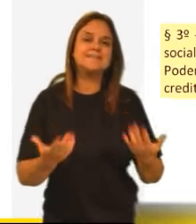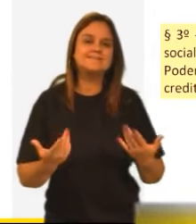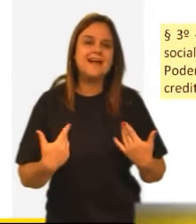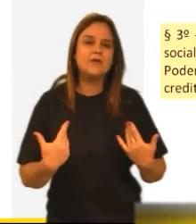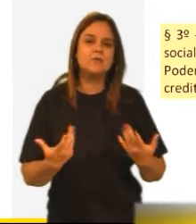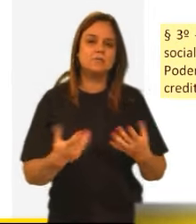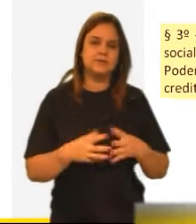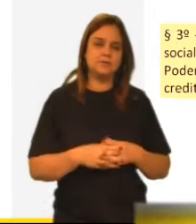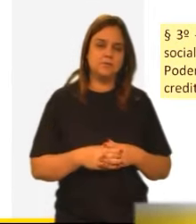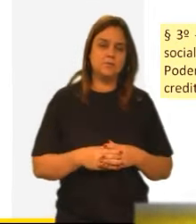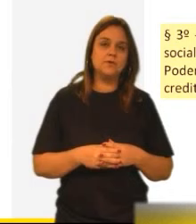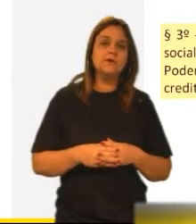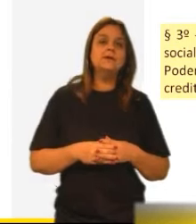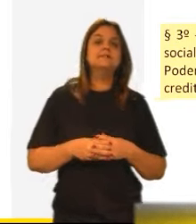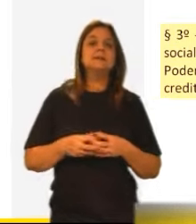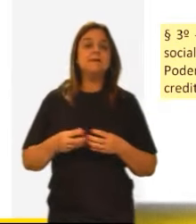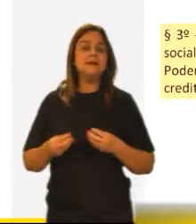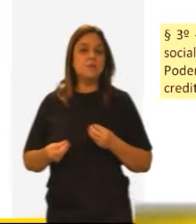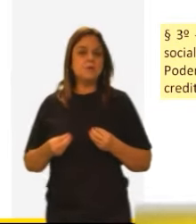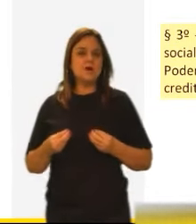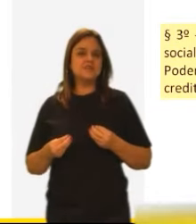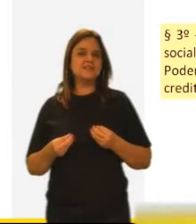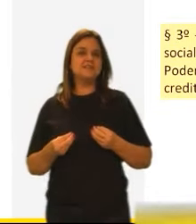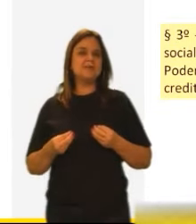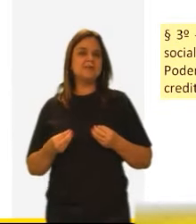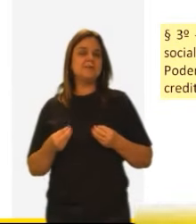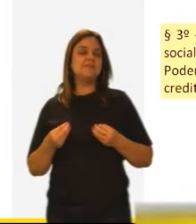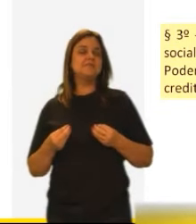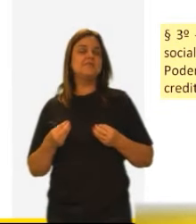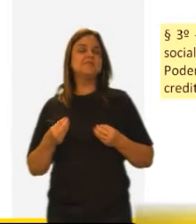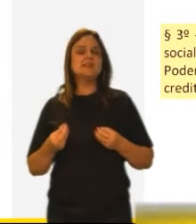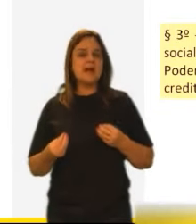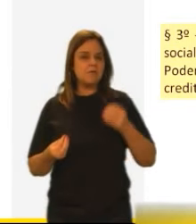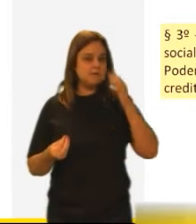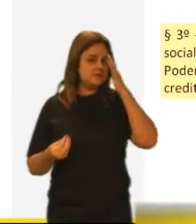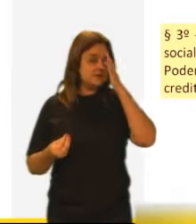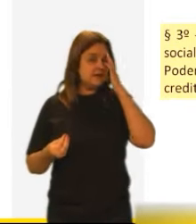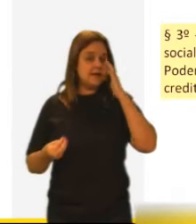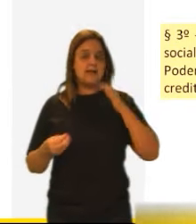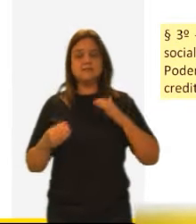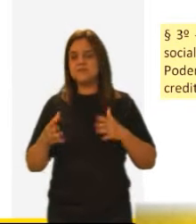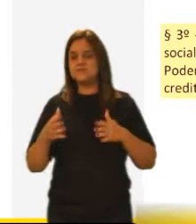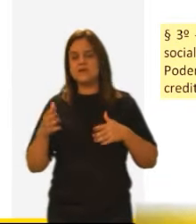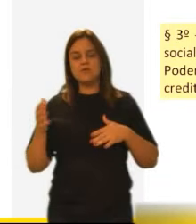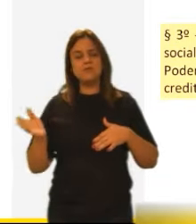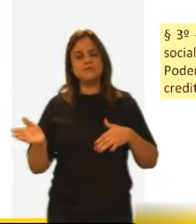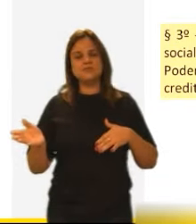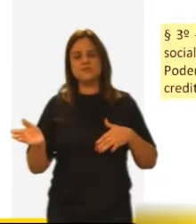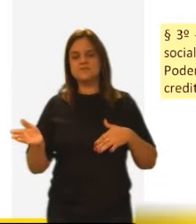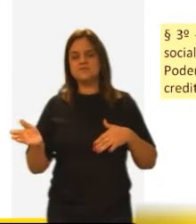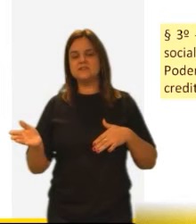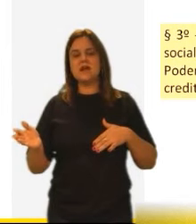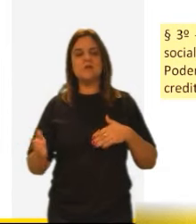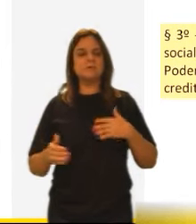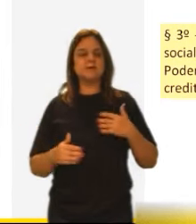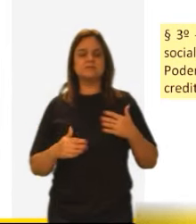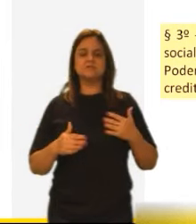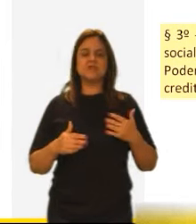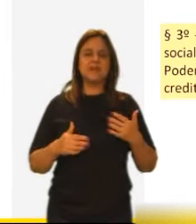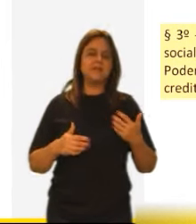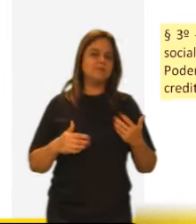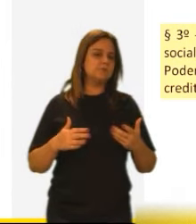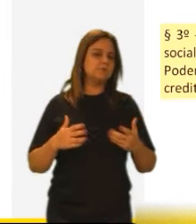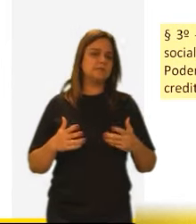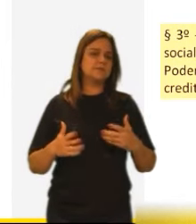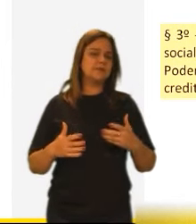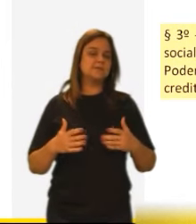podem contratar com o poder público. Também não pode receber benefício fiscal. Às vezes vem alguém um incentivo fiscal, como a redução